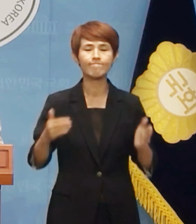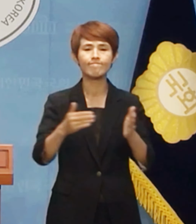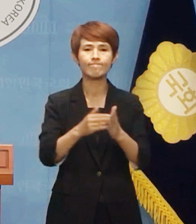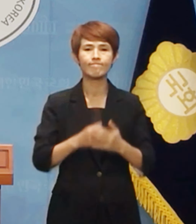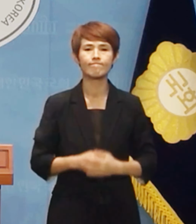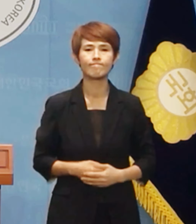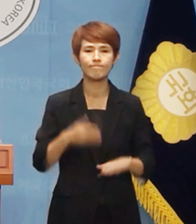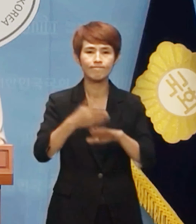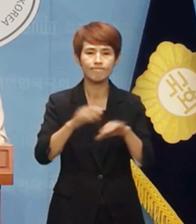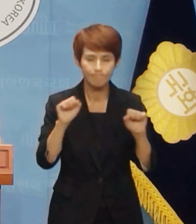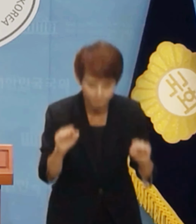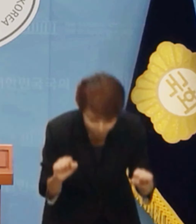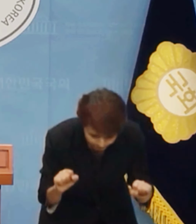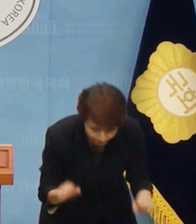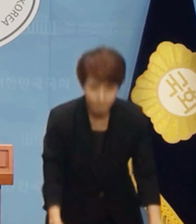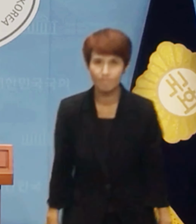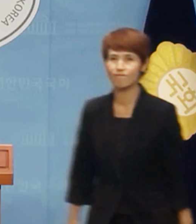하겠습니다 고맙습니다